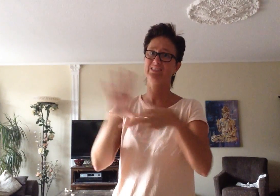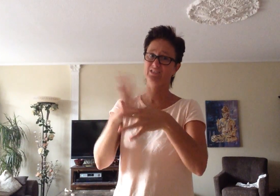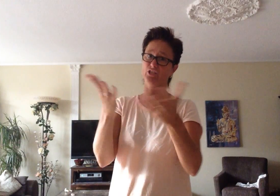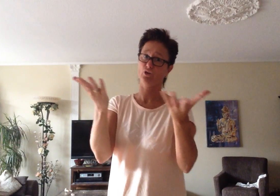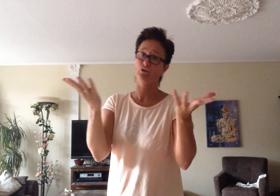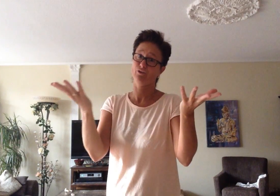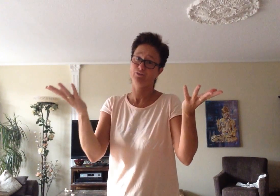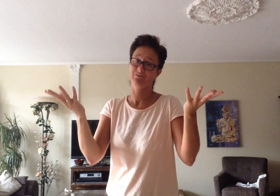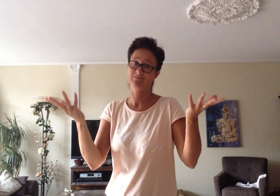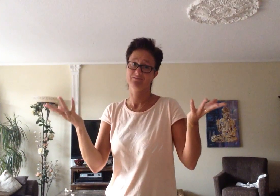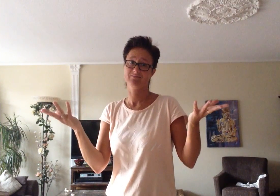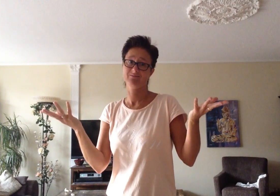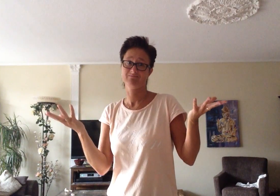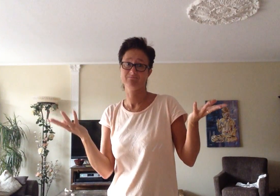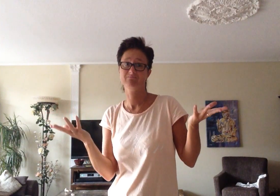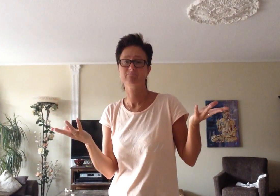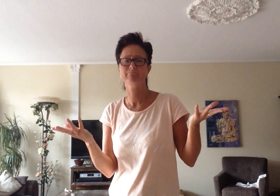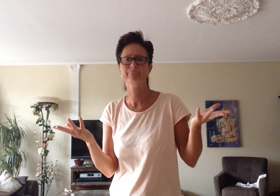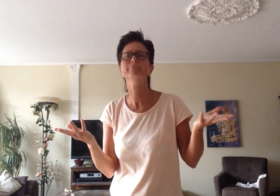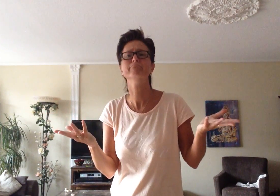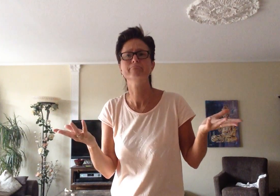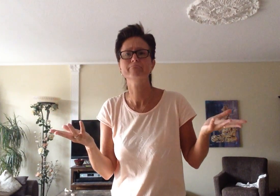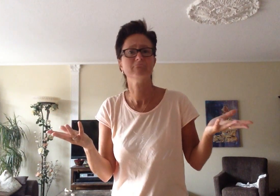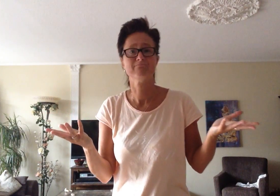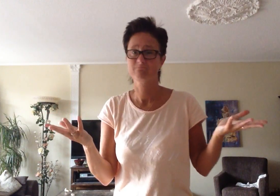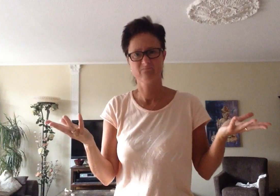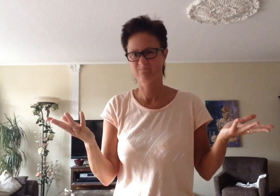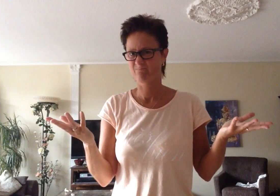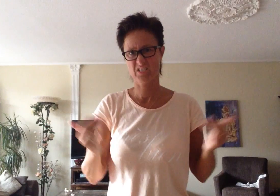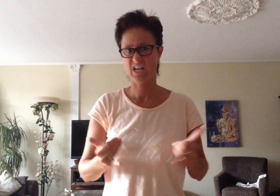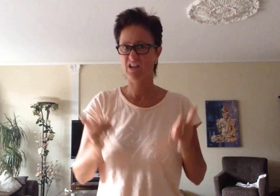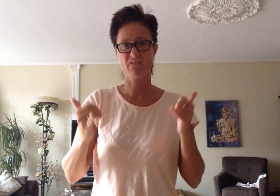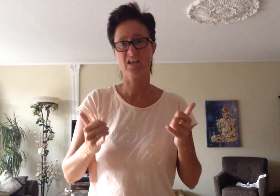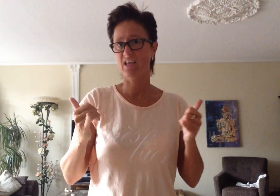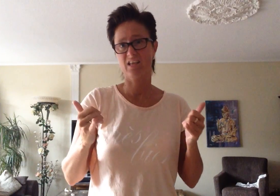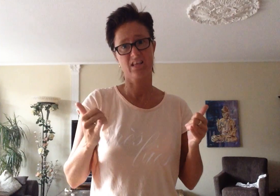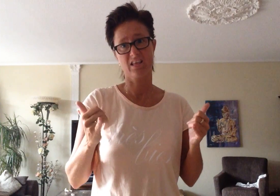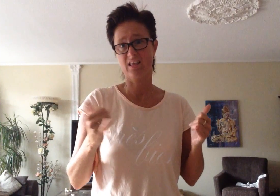Zijn er toch niet veel?